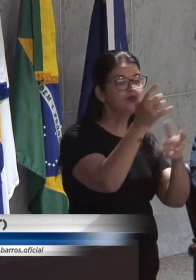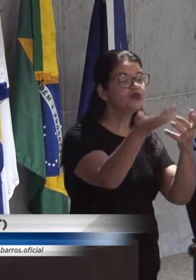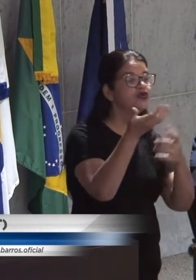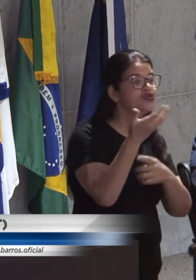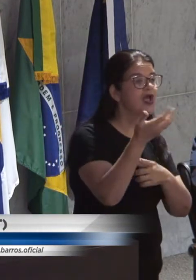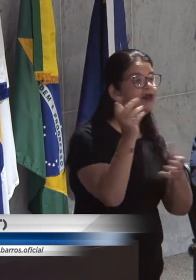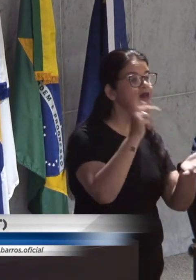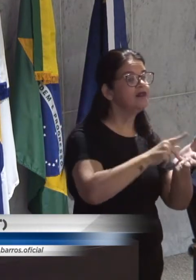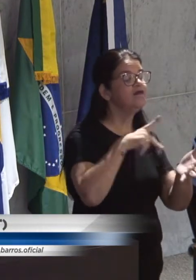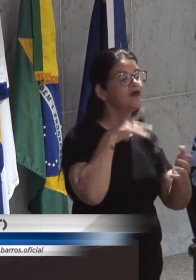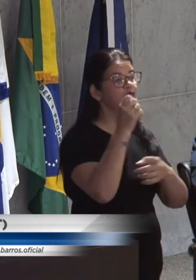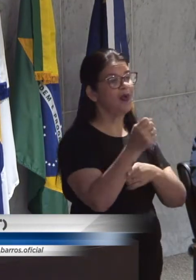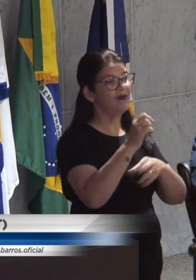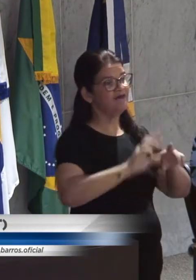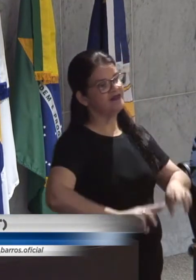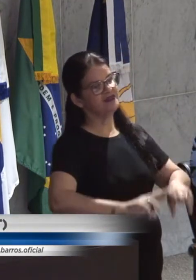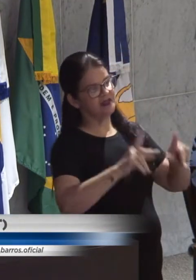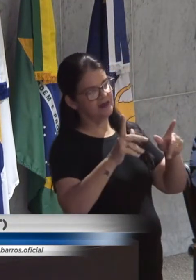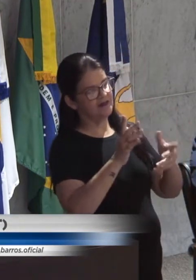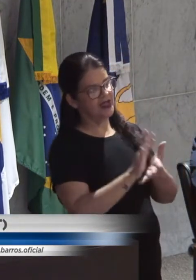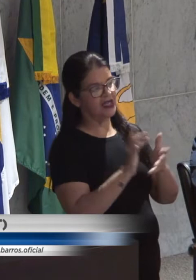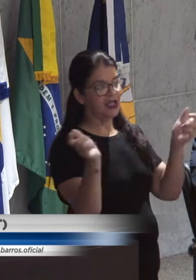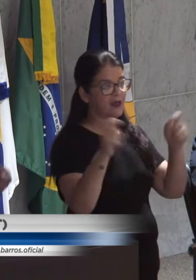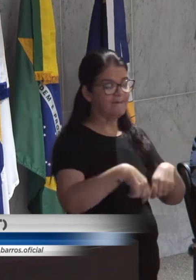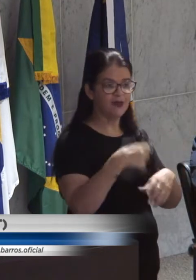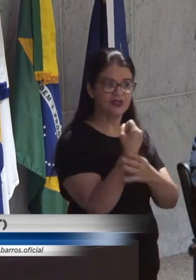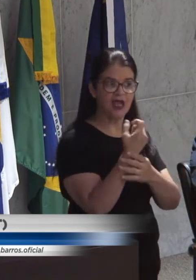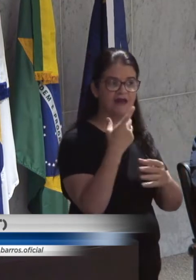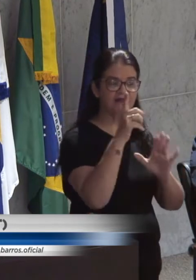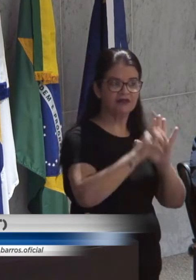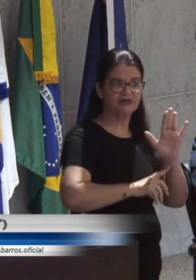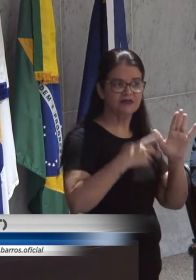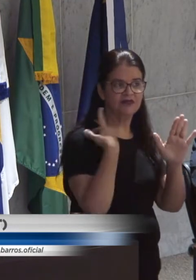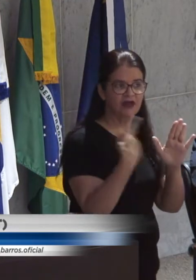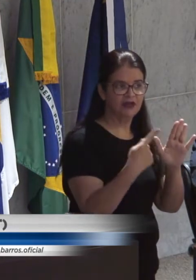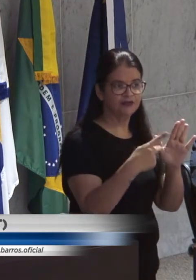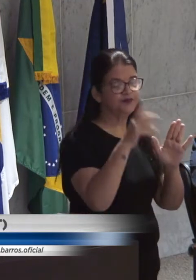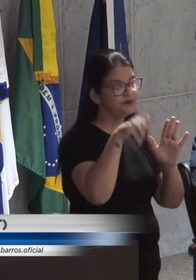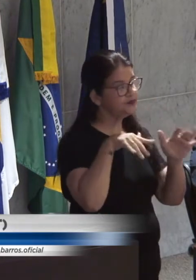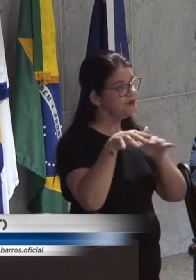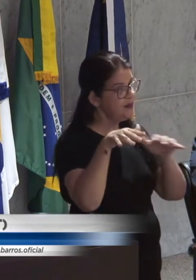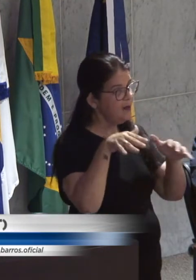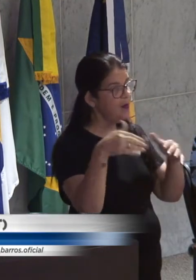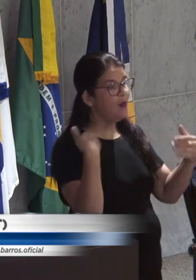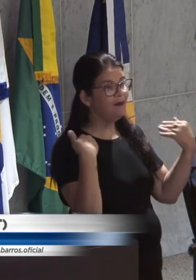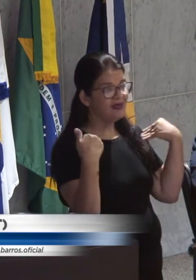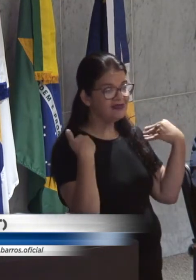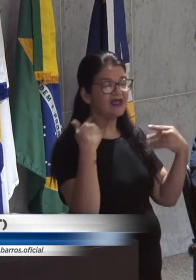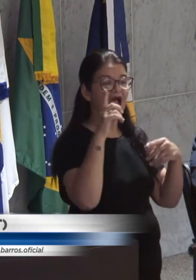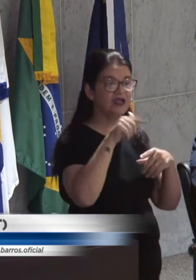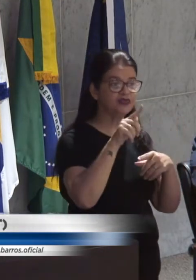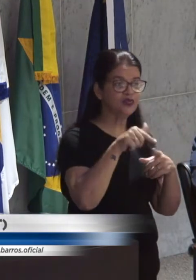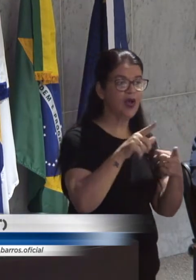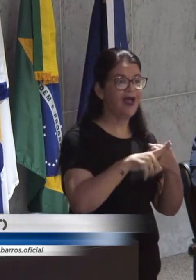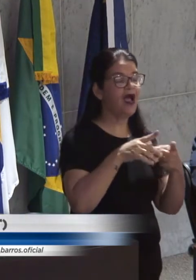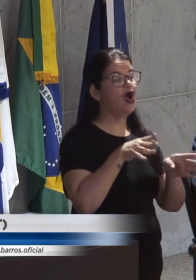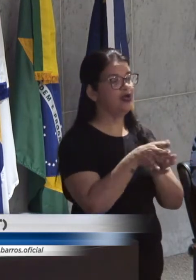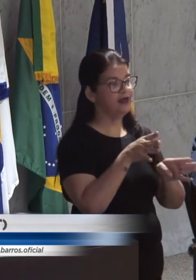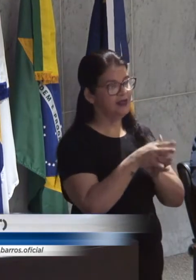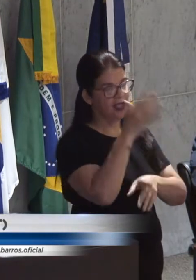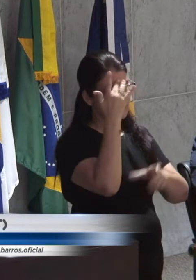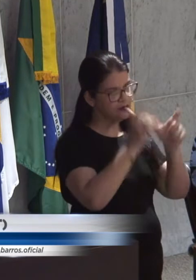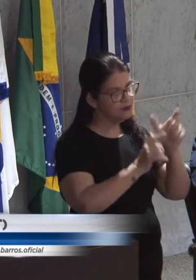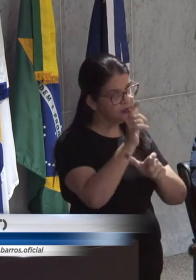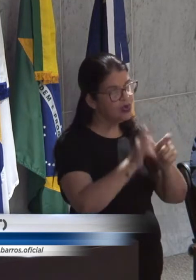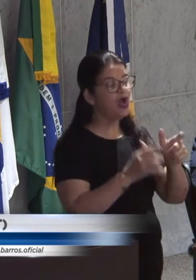de fato, uma previdência diferente, que possa garantir seus direitos. Isso é mobilizar, isso é orientar as